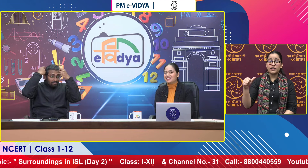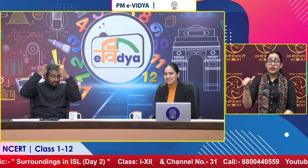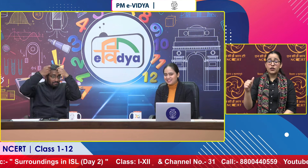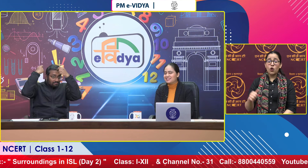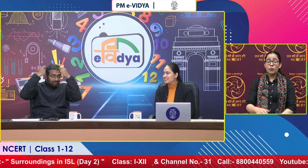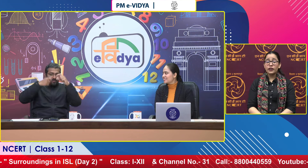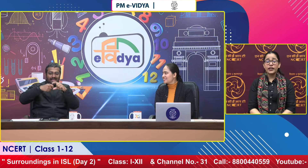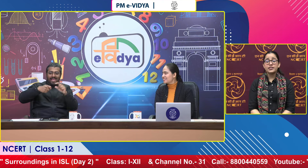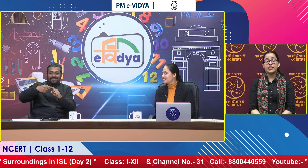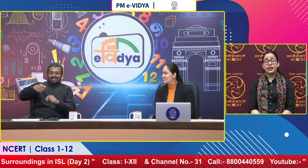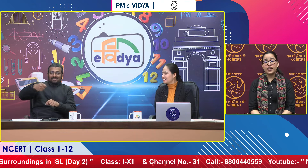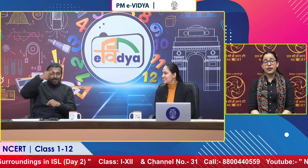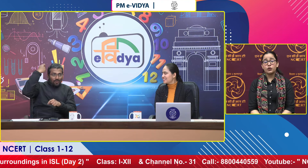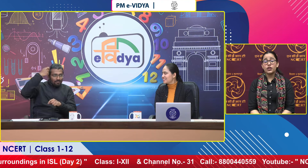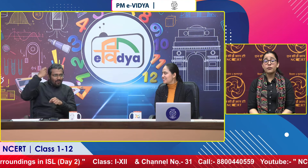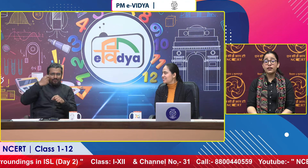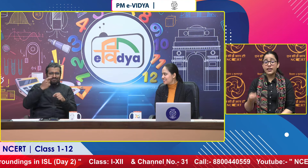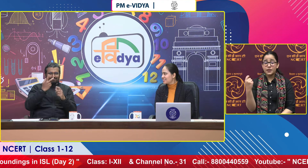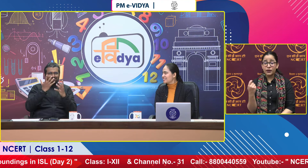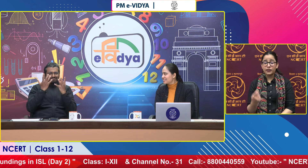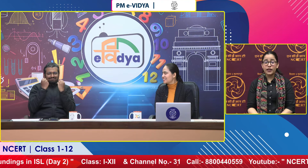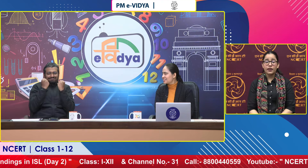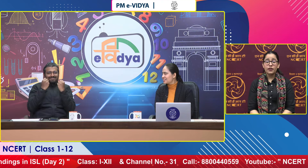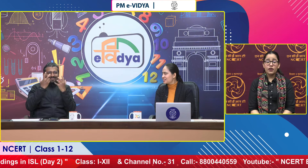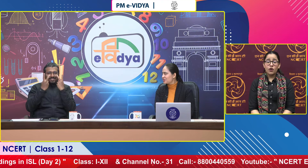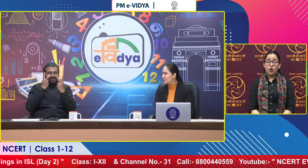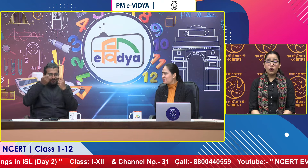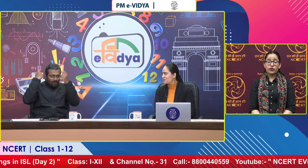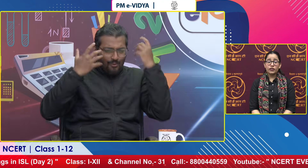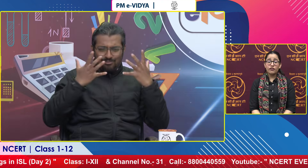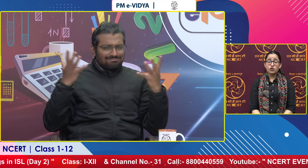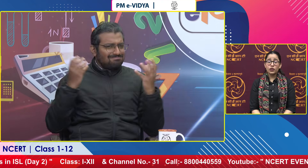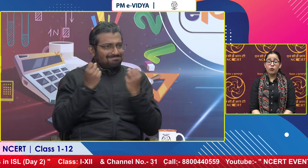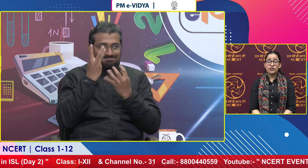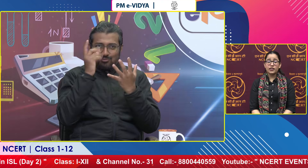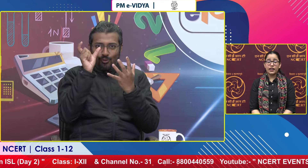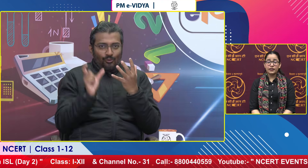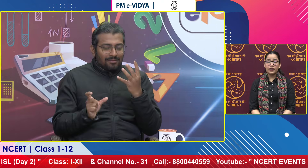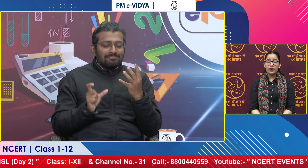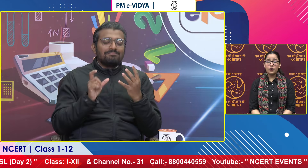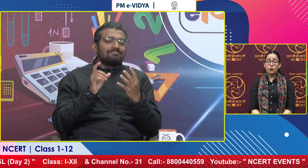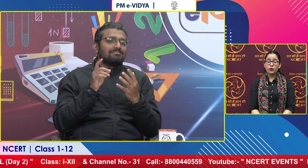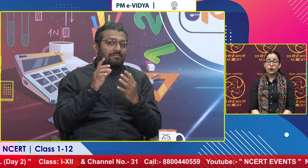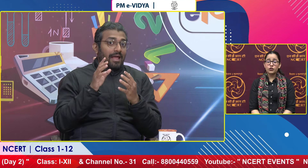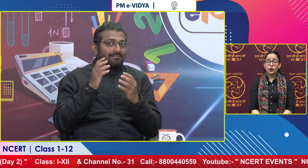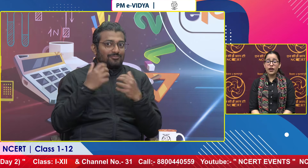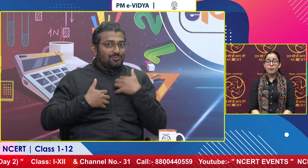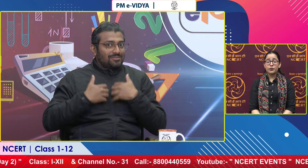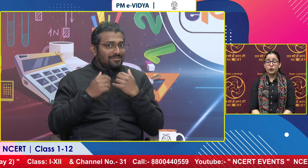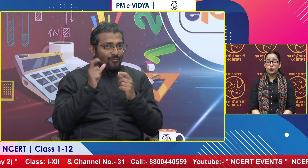ऐसे। कॉम करने का साइन ये है, क्योंकि हम कंघी ऐसे पकड़ते हैं। और ये विजुअली बहुत ज़्यादा कनेक्टेड है। वर्ड जो है आप